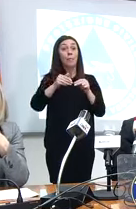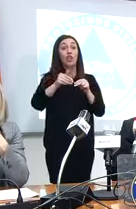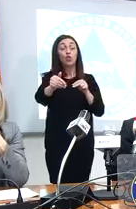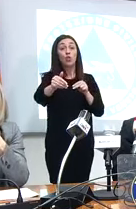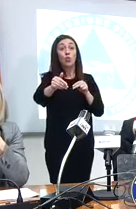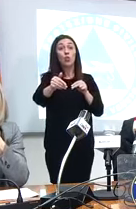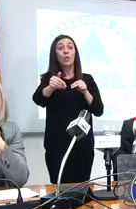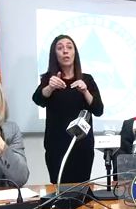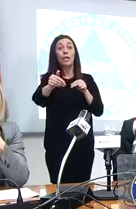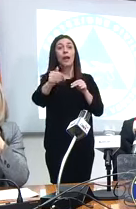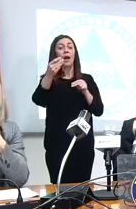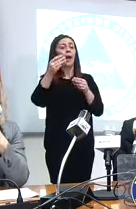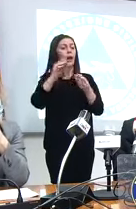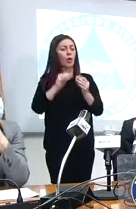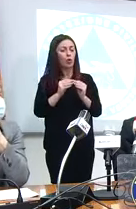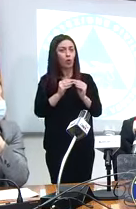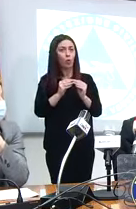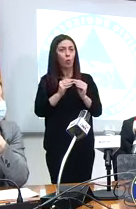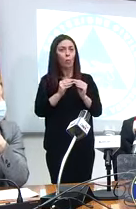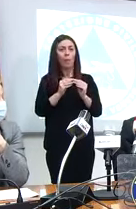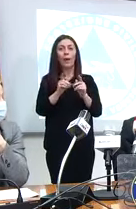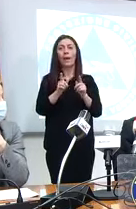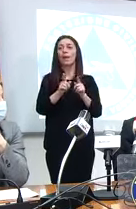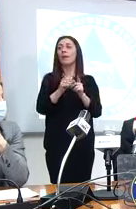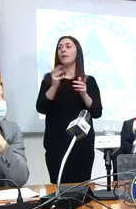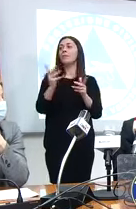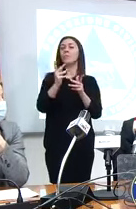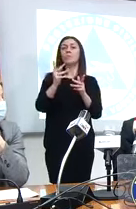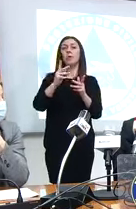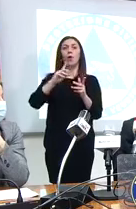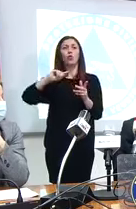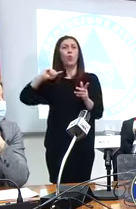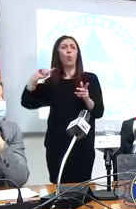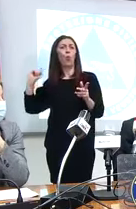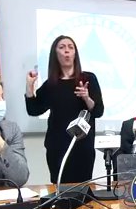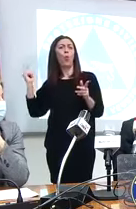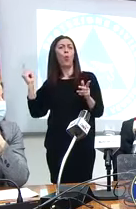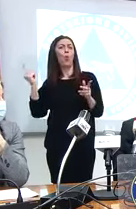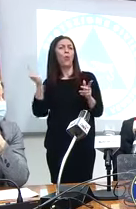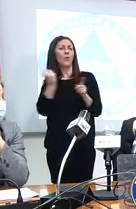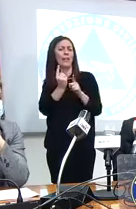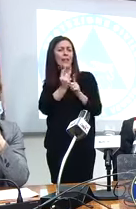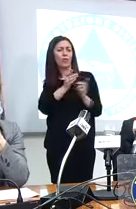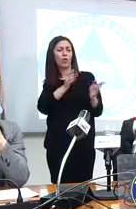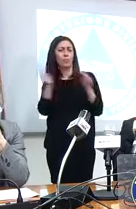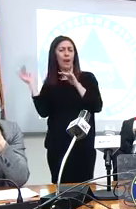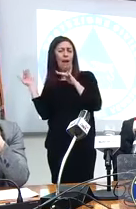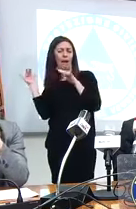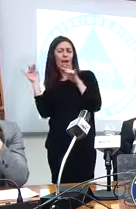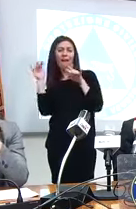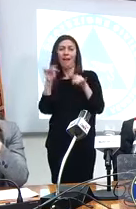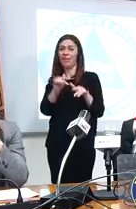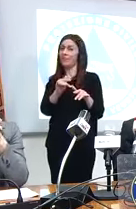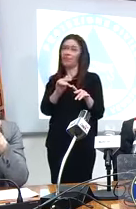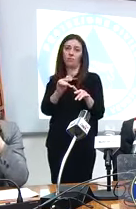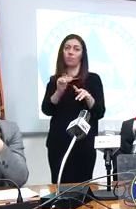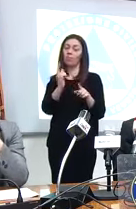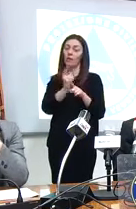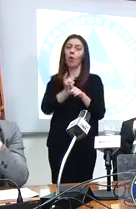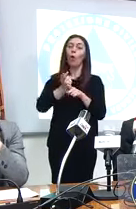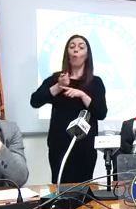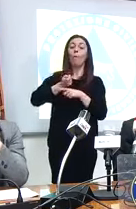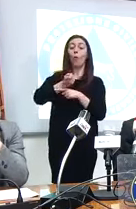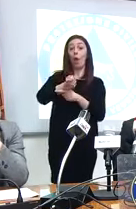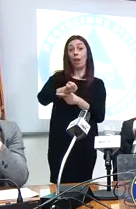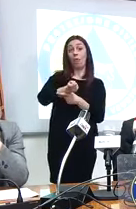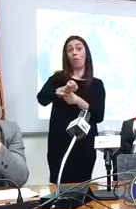bisogna che tutti adesso ci avventiamo sull'ospedale. Lo facciamo con gradualità, lo facciamo